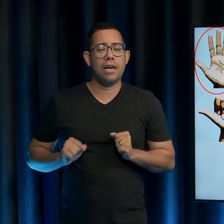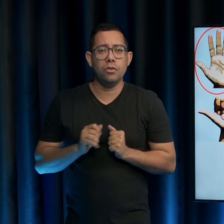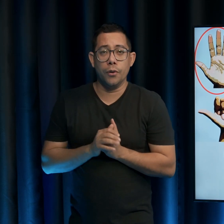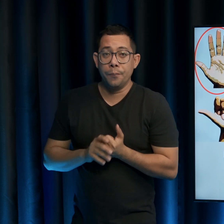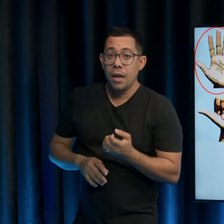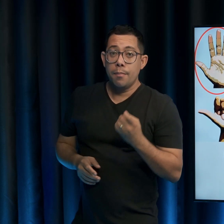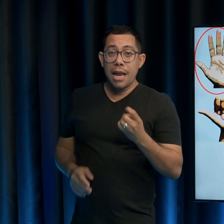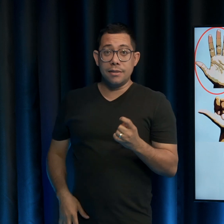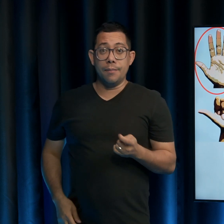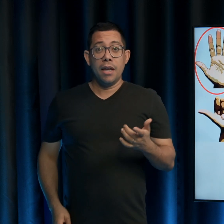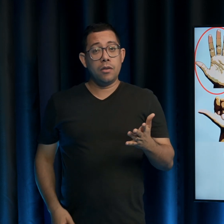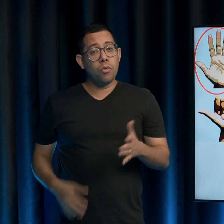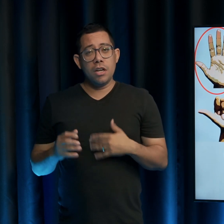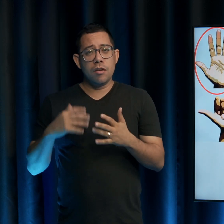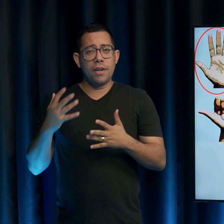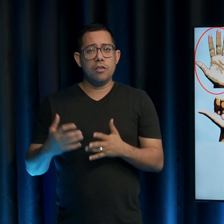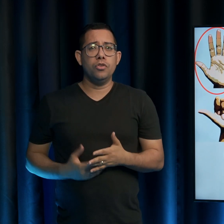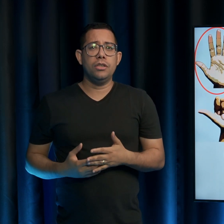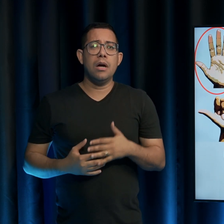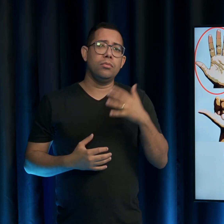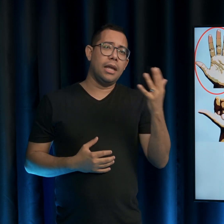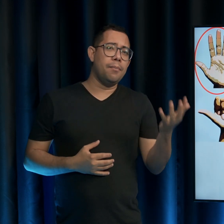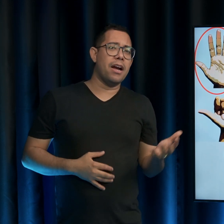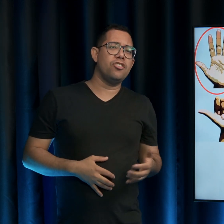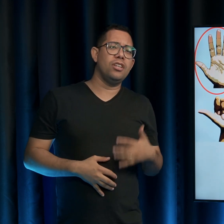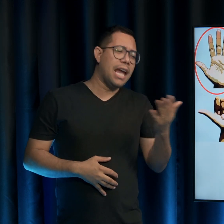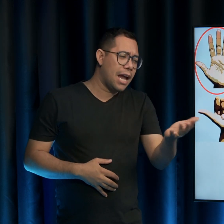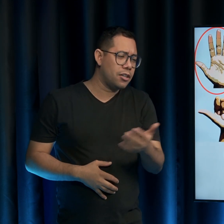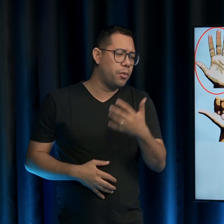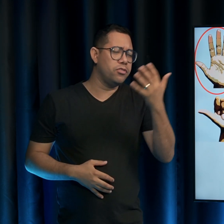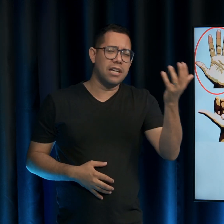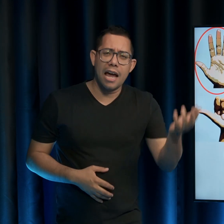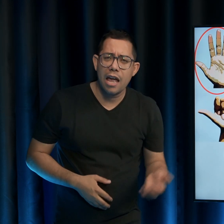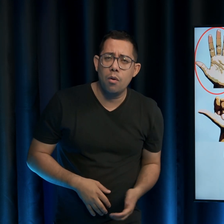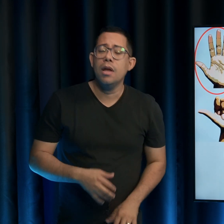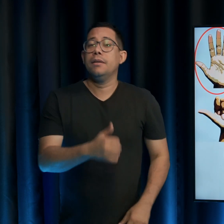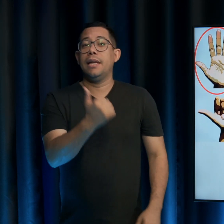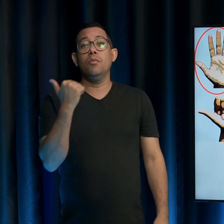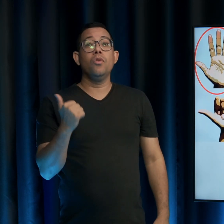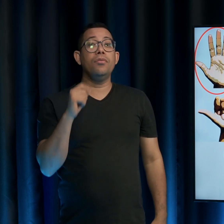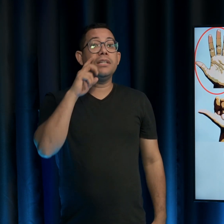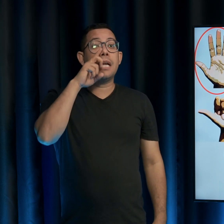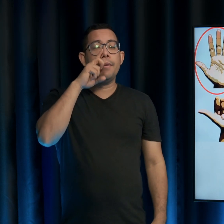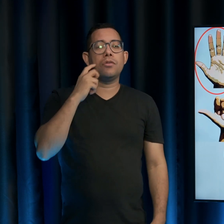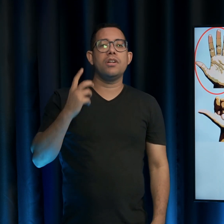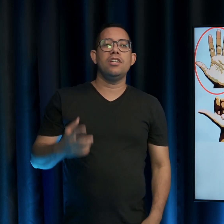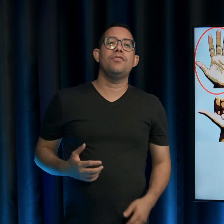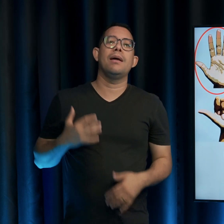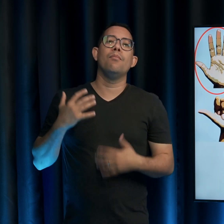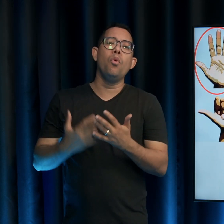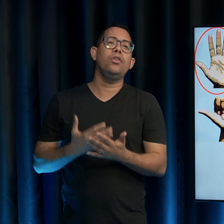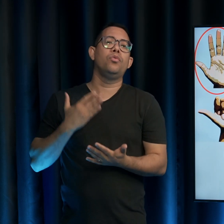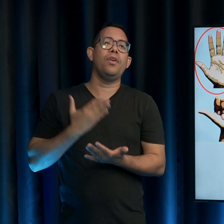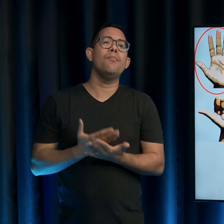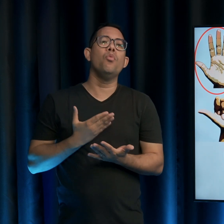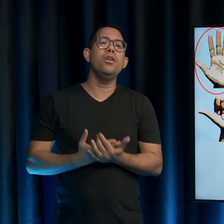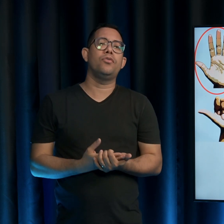classificador. Beleza. Então quando a gente vai falar de multidão, tem parte de guerras, povo de Israel. Tem no Novo Testamento, quando a gente fala muito, vê muito